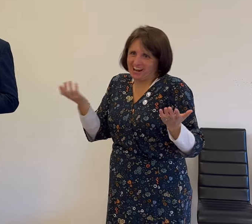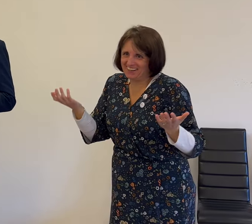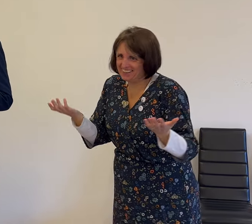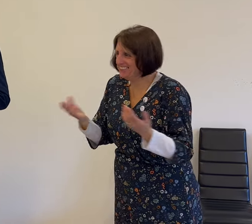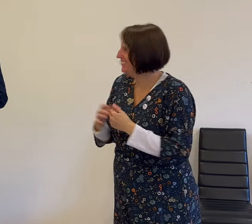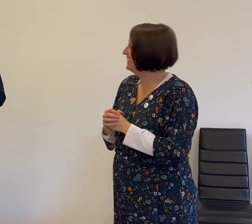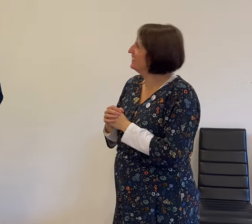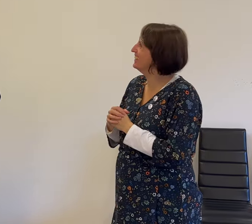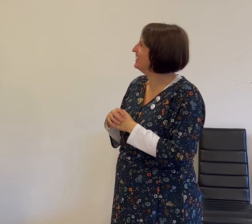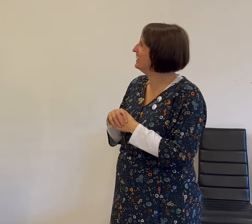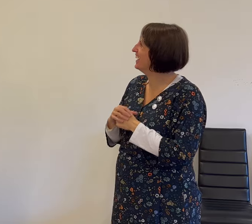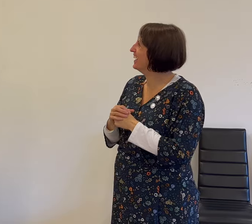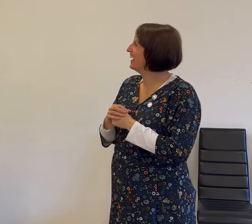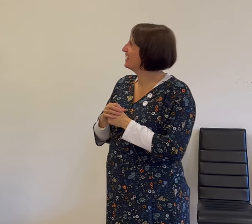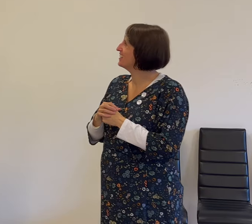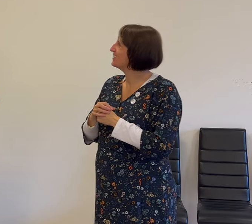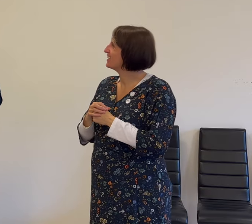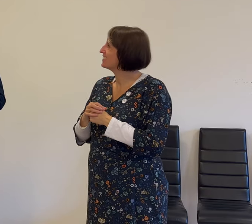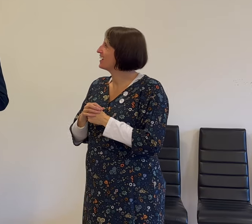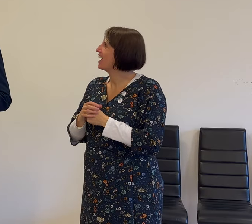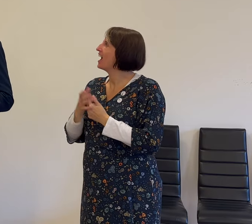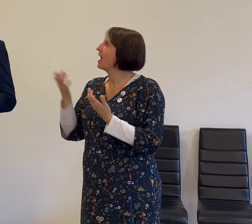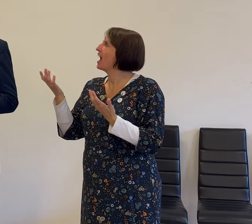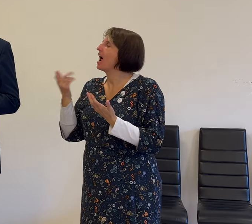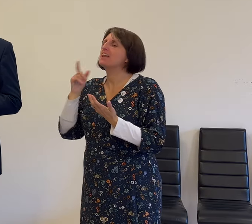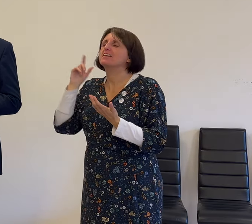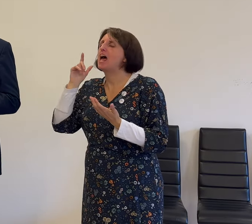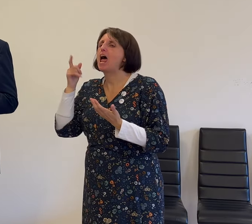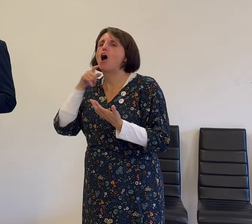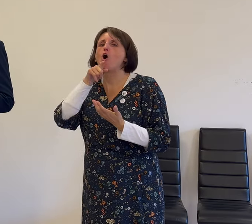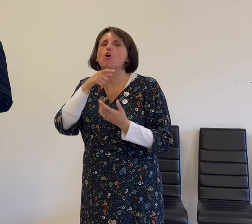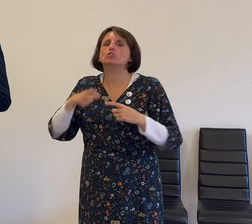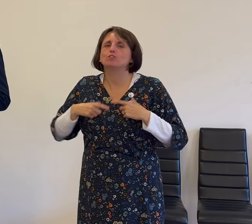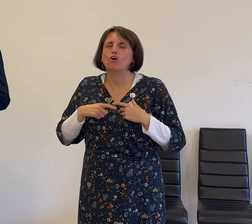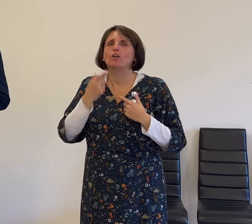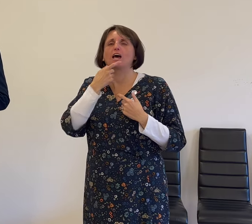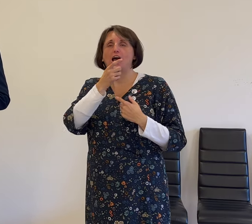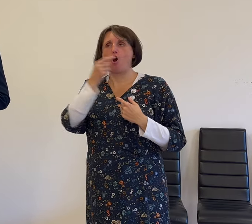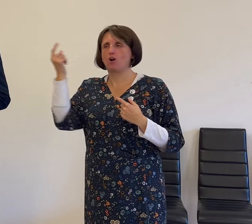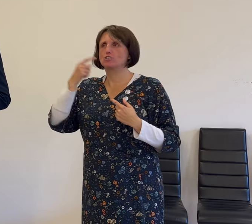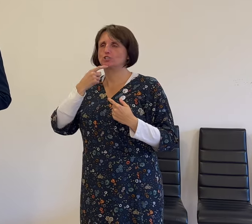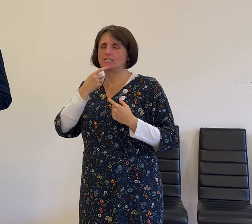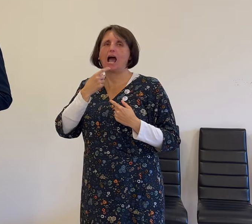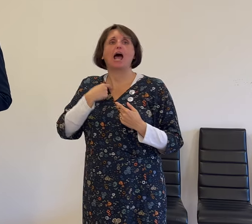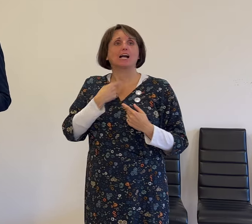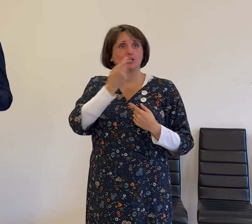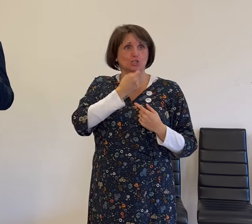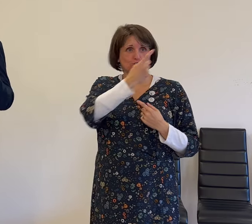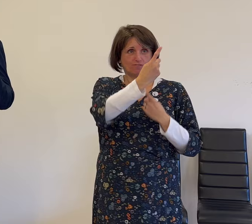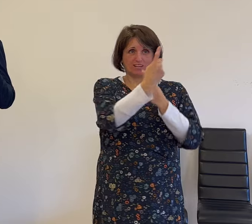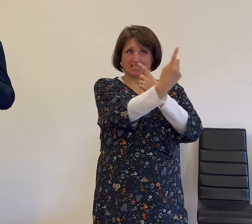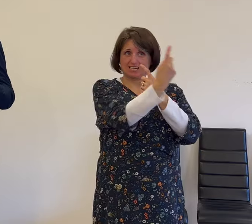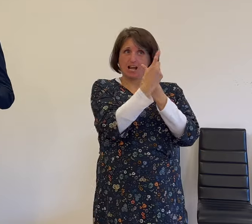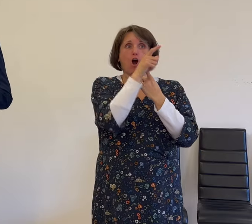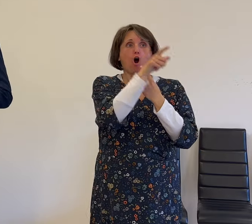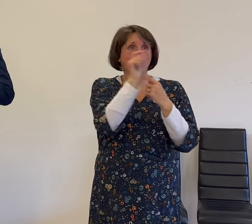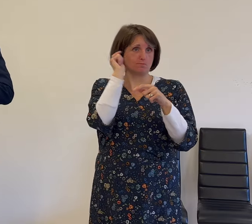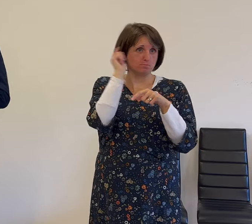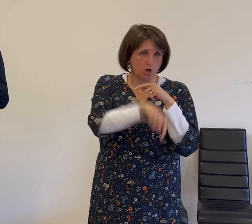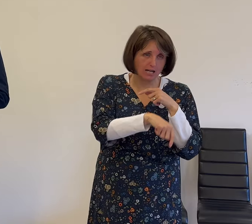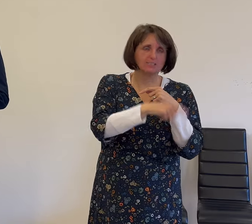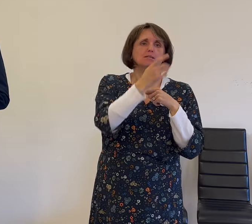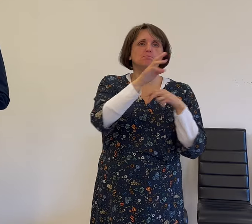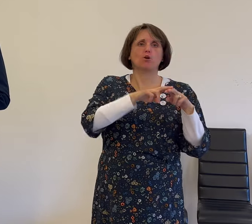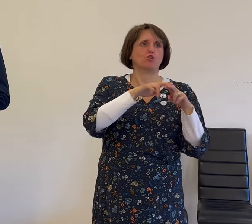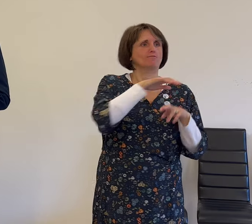vysoko. Nejedná se jenom o život toho bojovníka, ale o svobodu celého